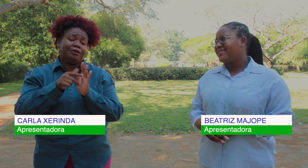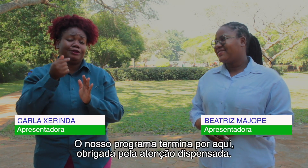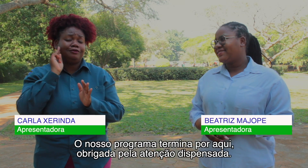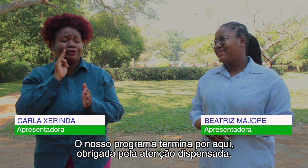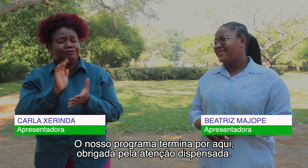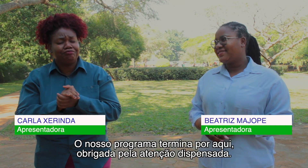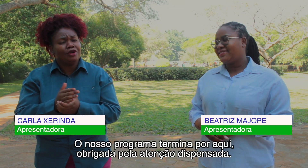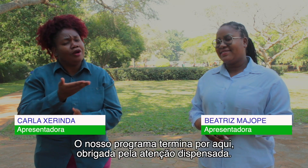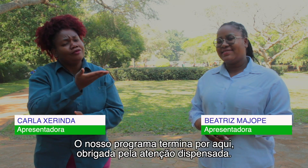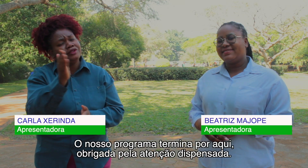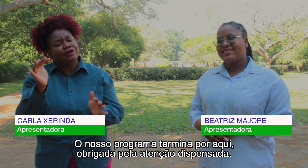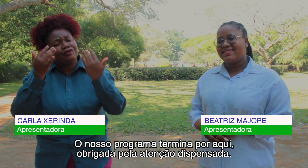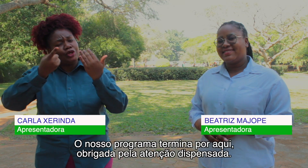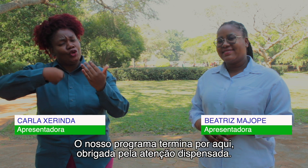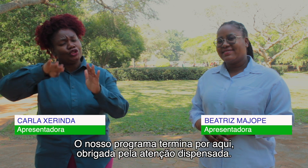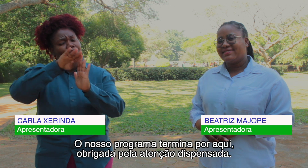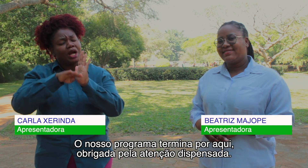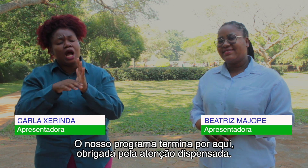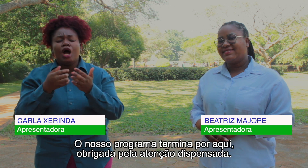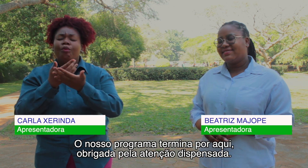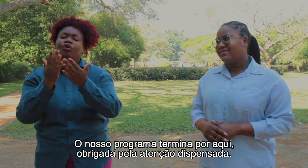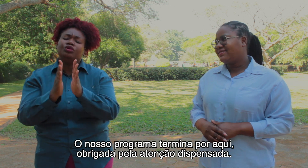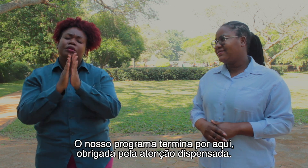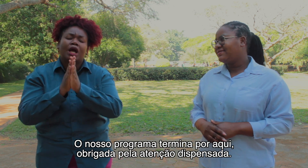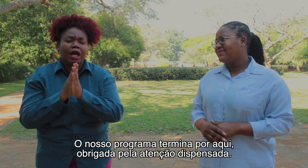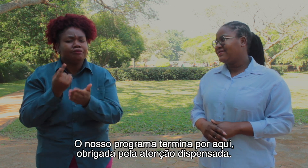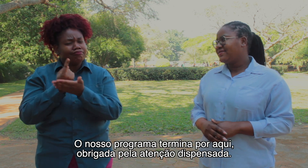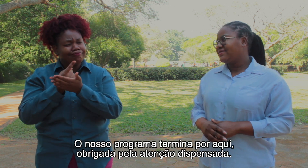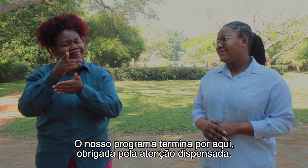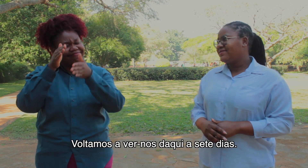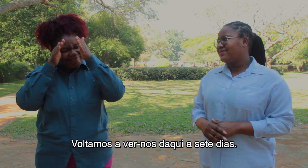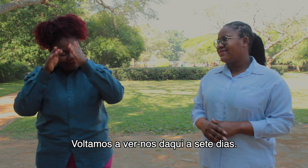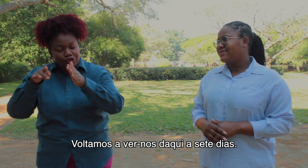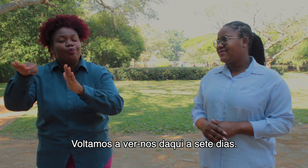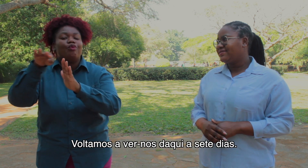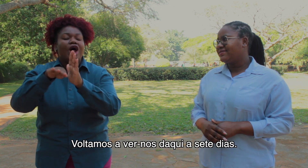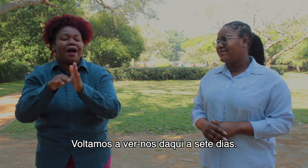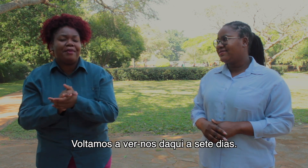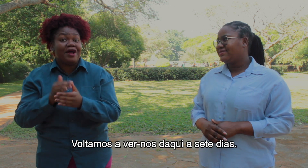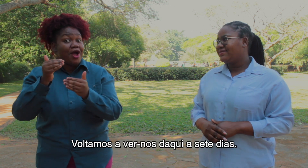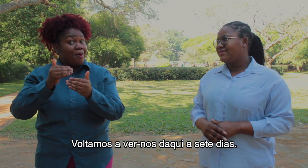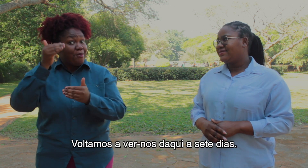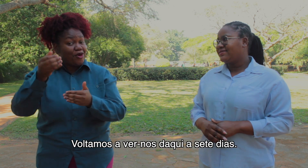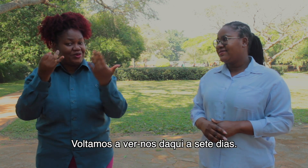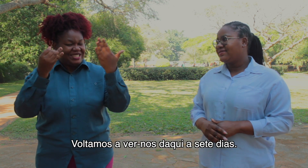O nosso programa termina por aqui. Obrigada pela atenção dispensada. Voltamos a ver-nos daqui a 7